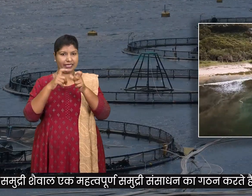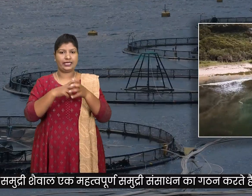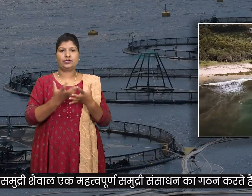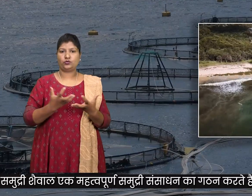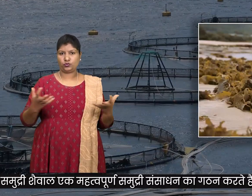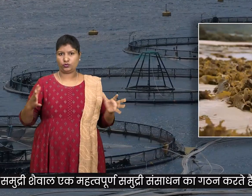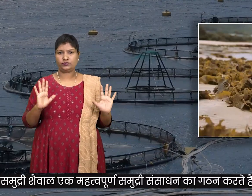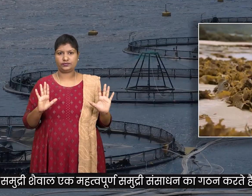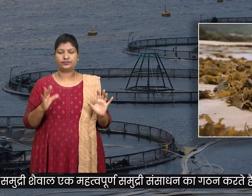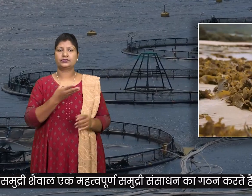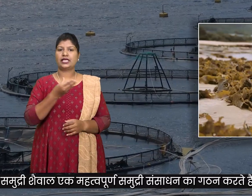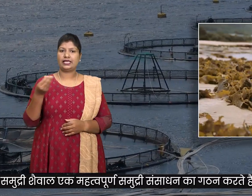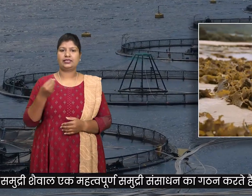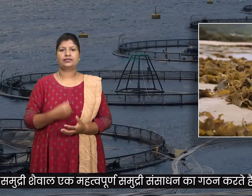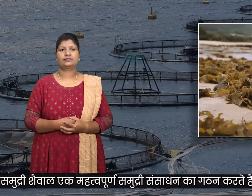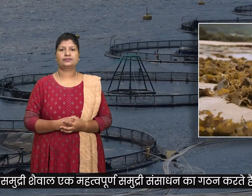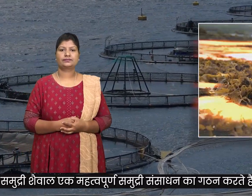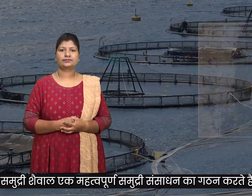और भारत के तटों के चट्टानी